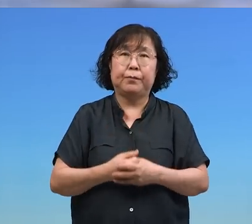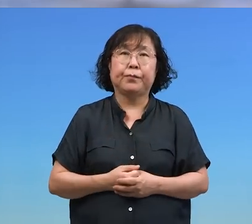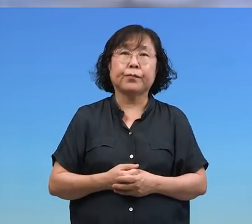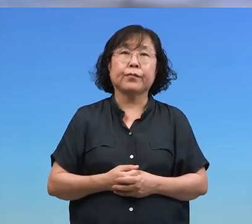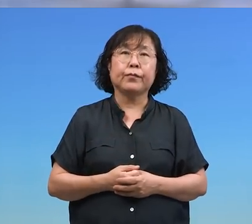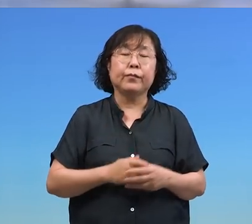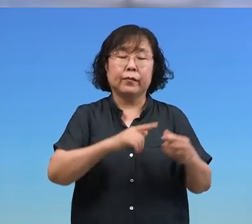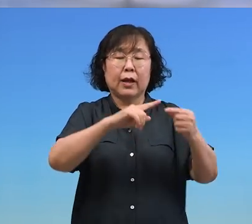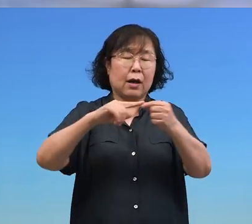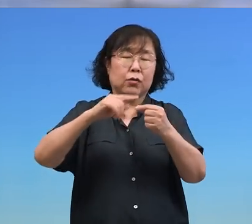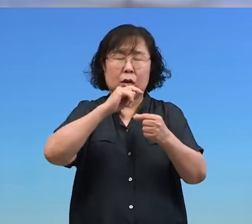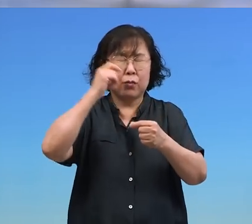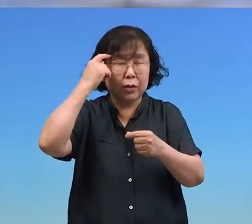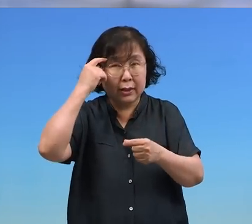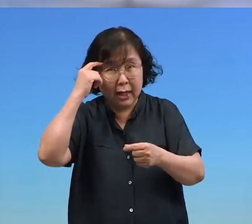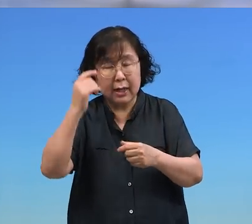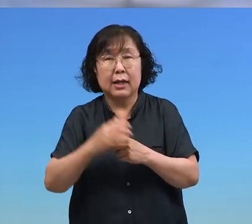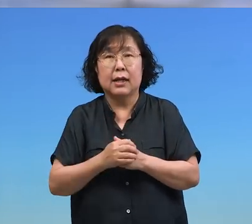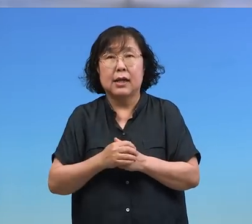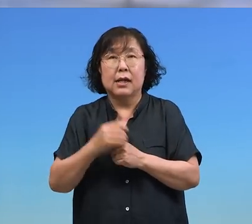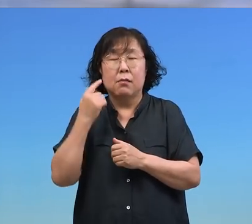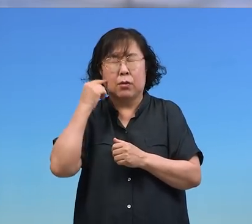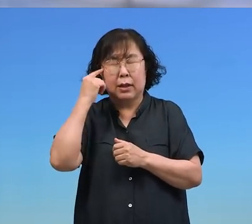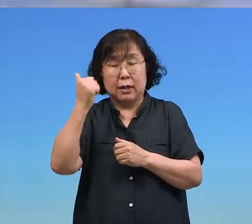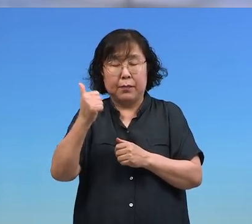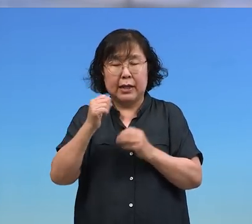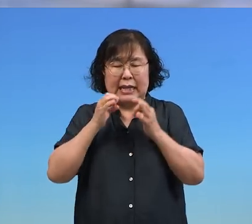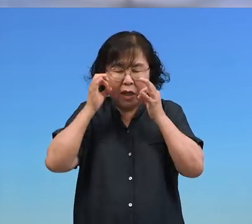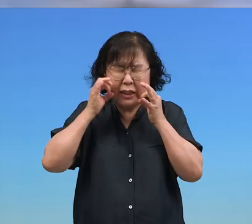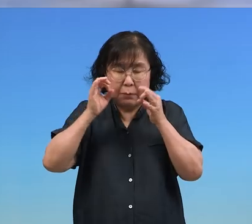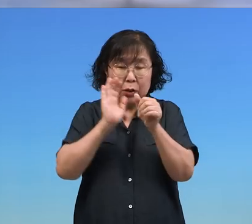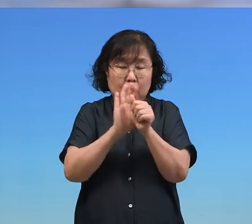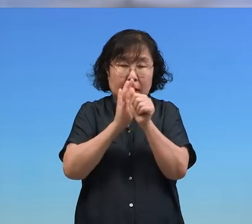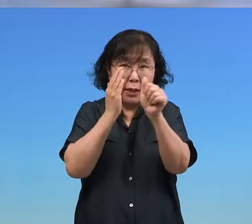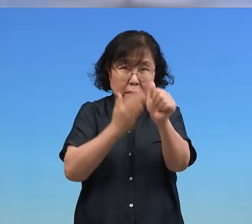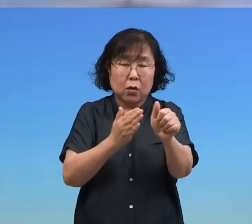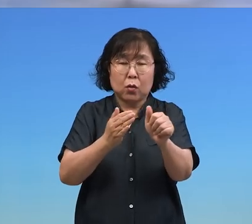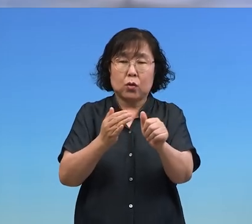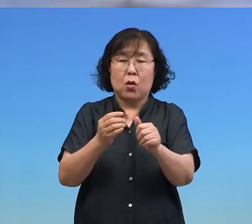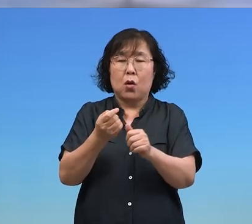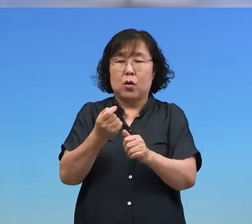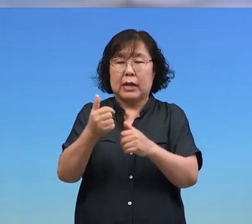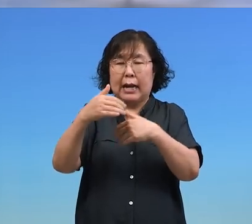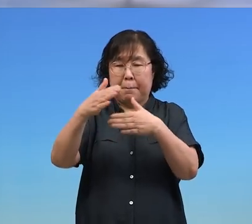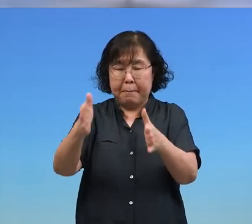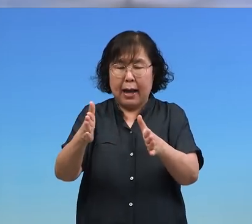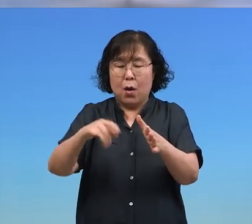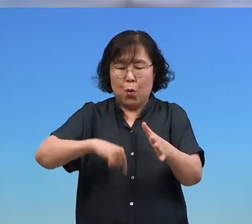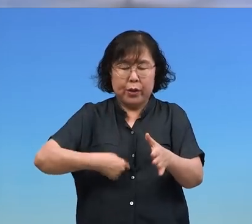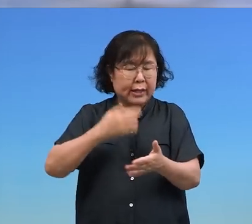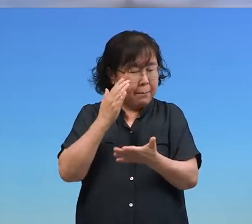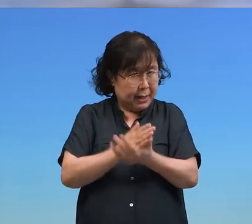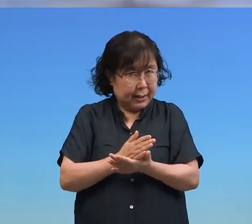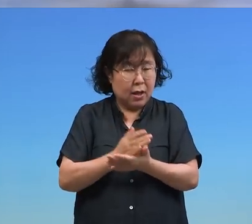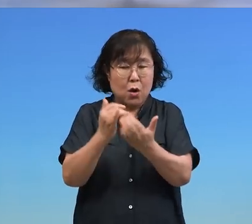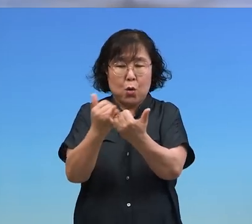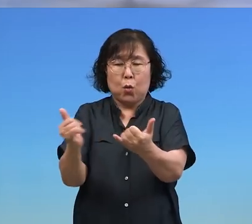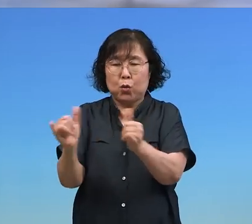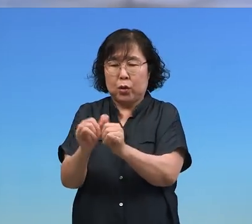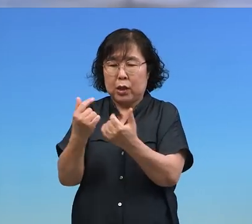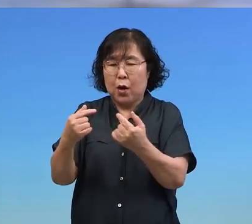구절 묵상을 교역자들이 최선을 다해서 도와드릴 거고요 다락방 나가시는 분 혼자 하지 마세요